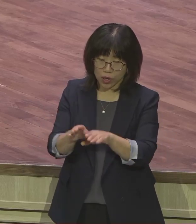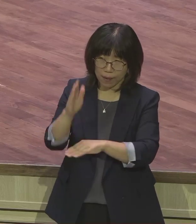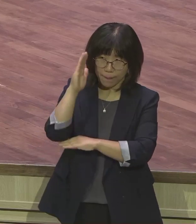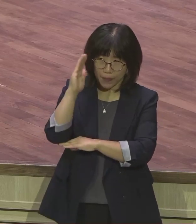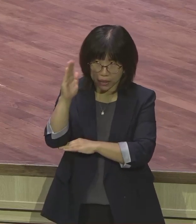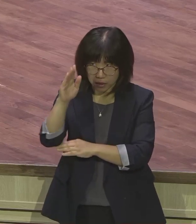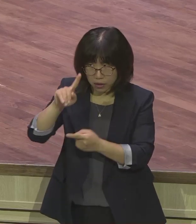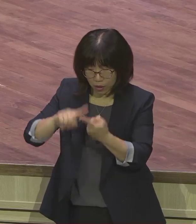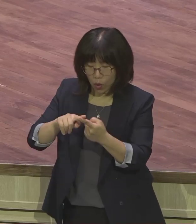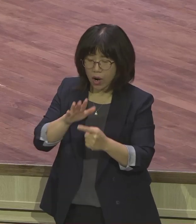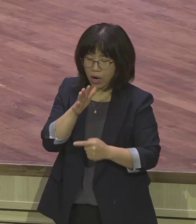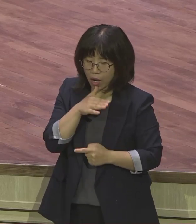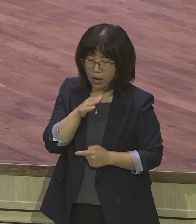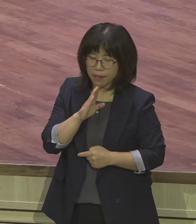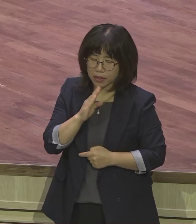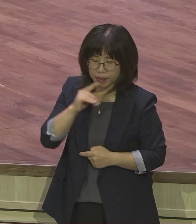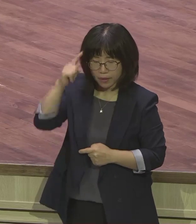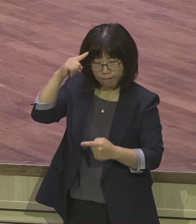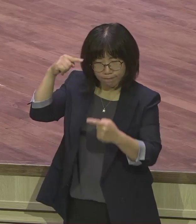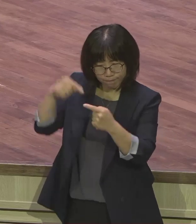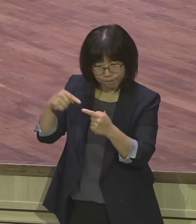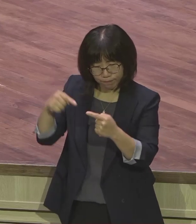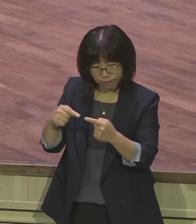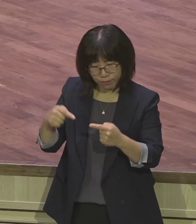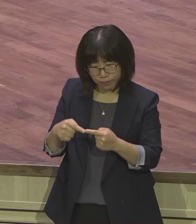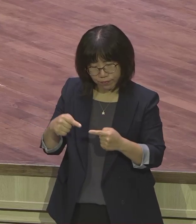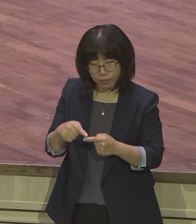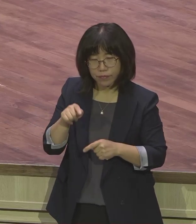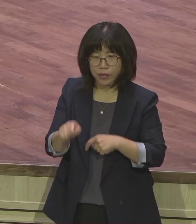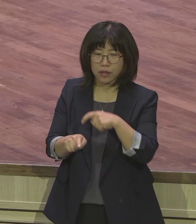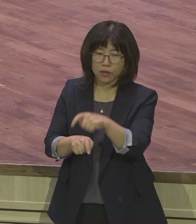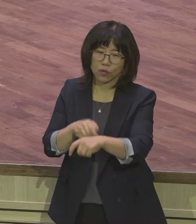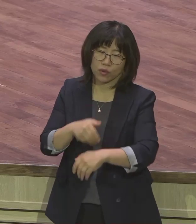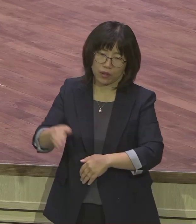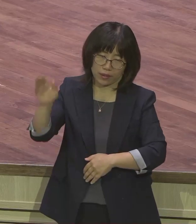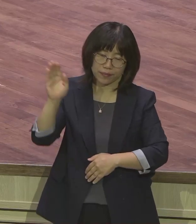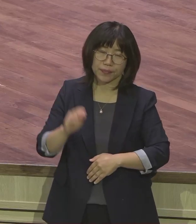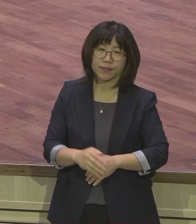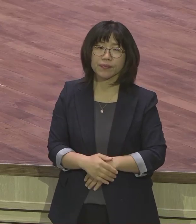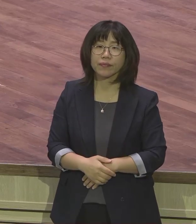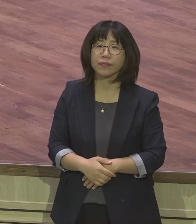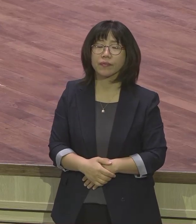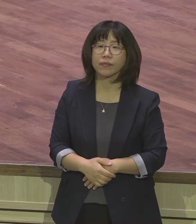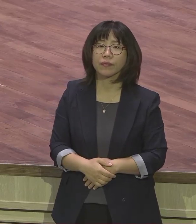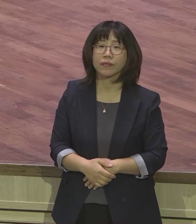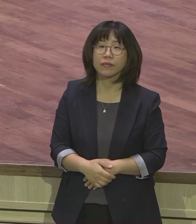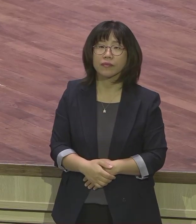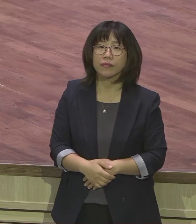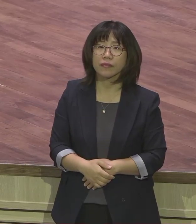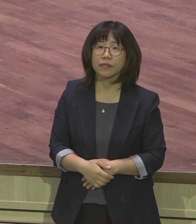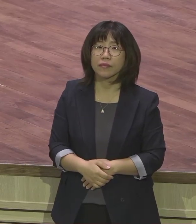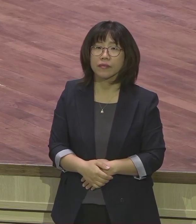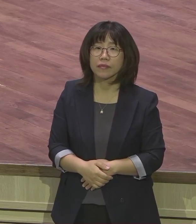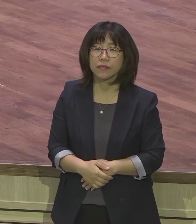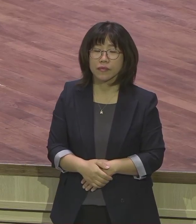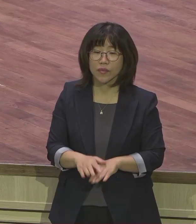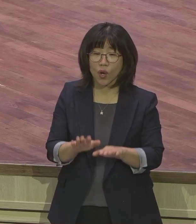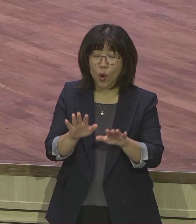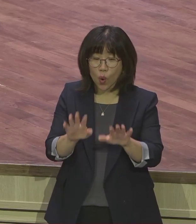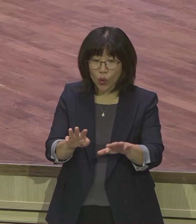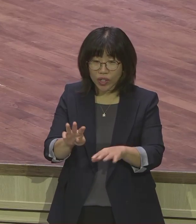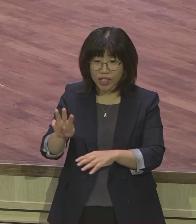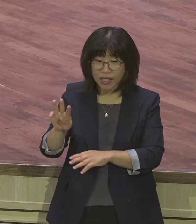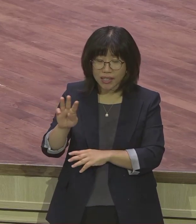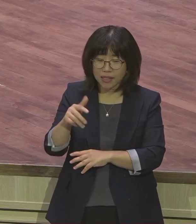내가 이렇게 해야지 그렇게 나갑니까 하나님의 말씀 듣고 볼거 기도원 은근한